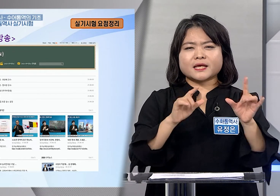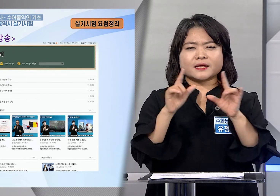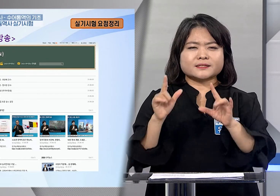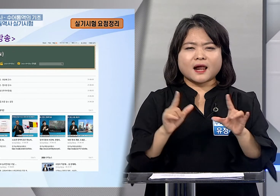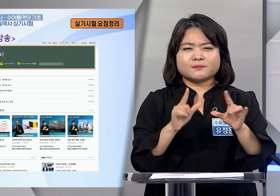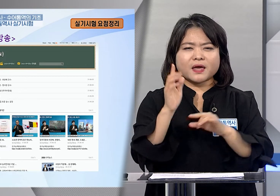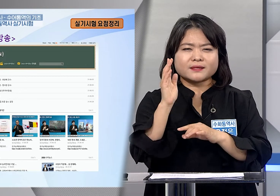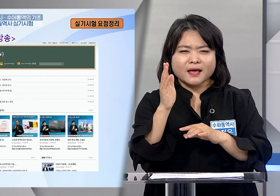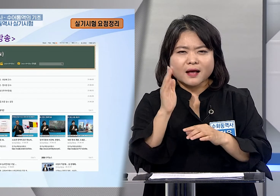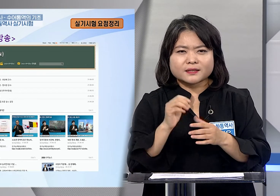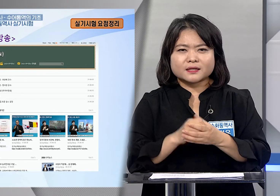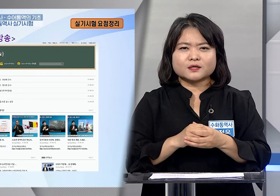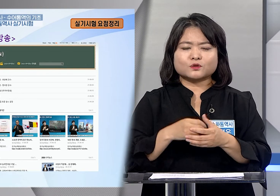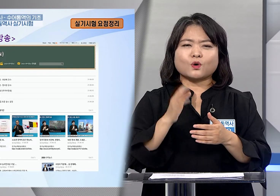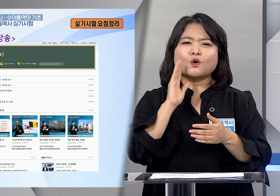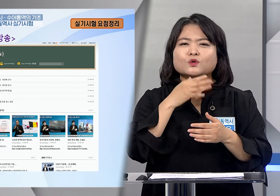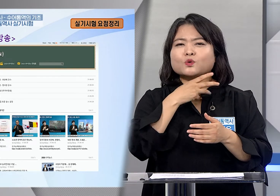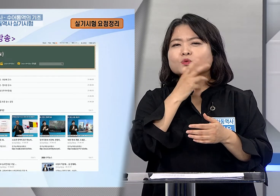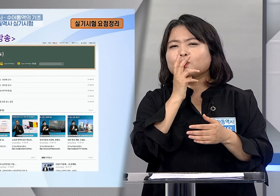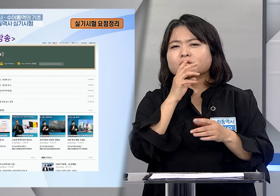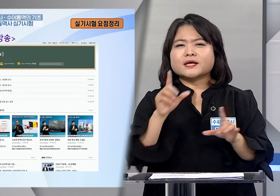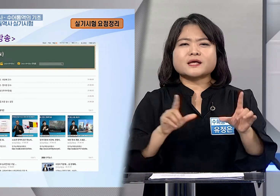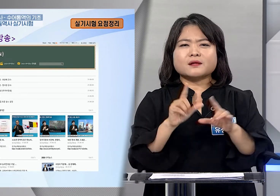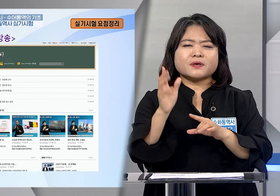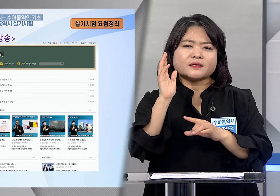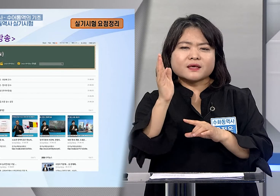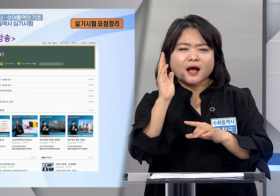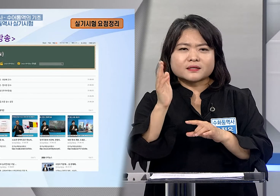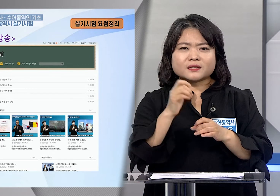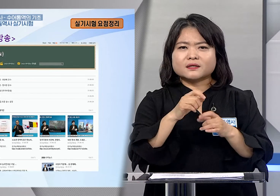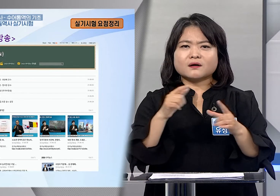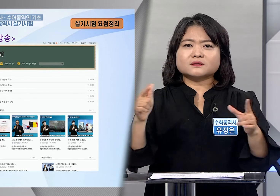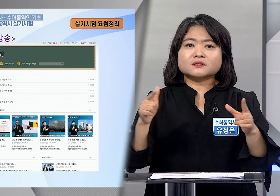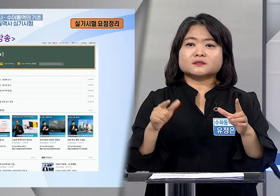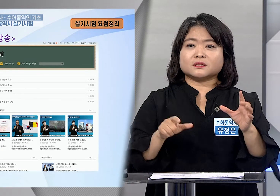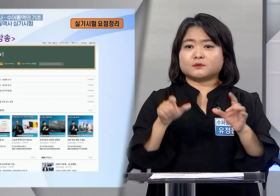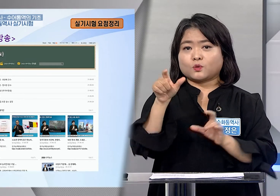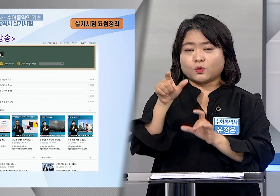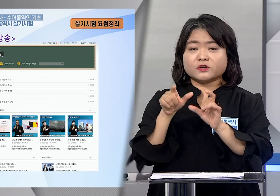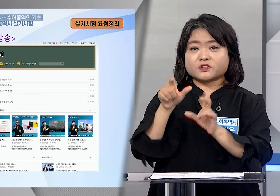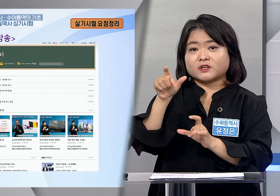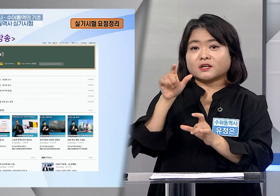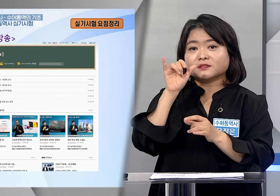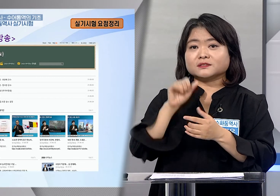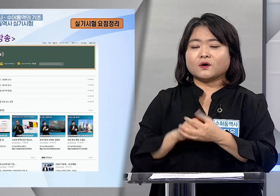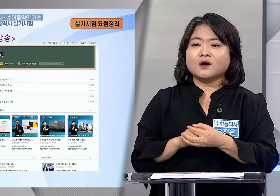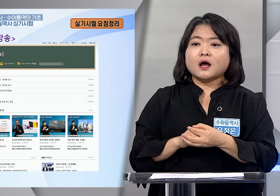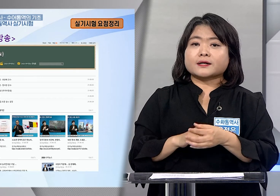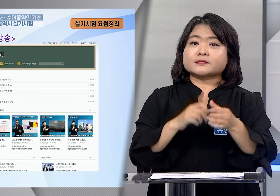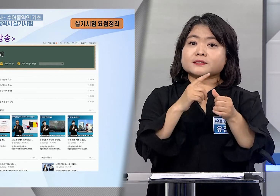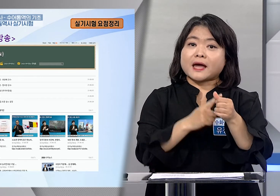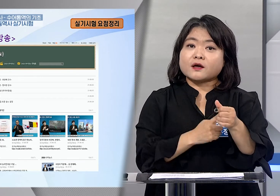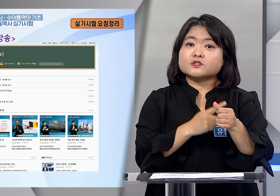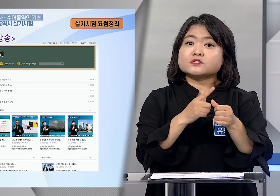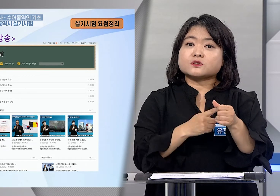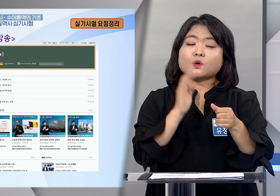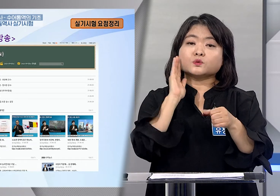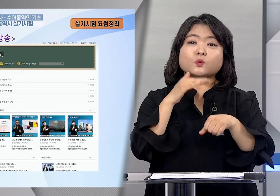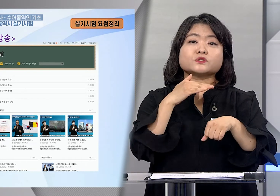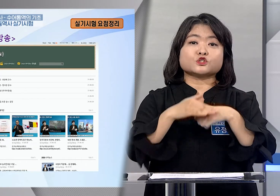인생 삶의 이야기, 또 농노인의 삶의 이야기 이런 것들이 또 올려져 있거든요. 그래서 자연스러운 농식